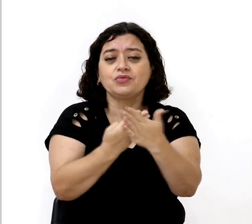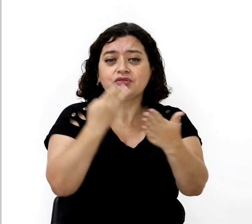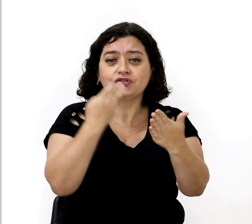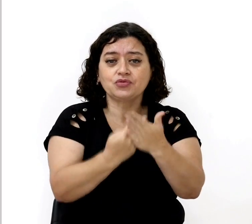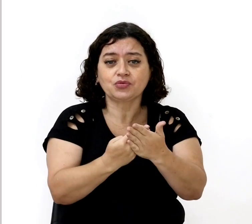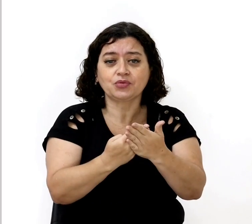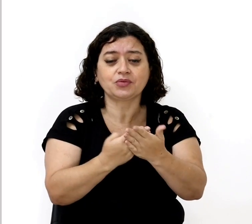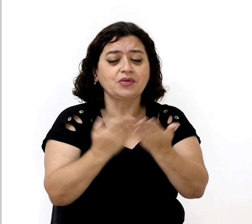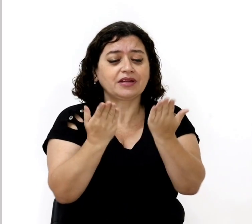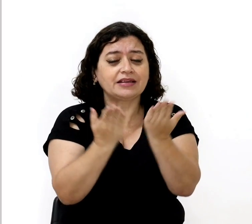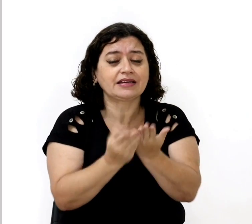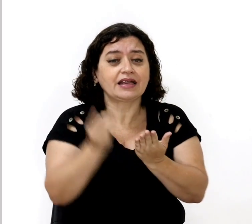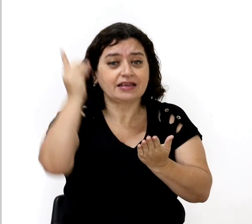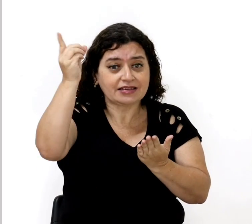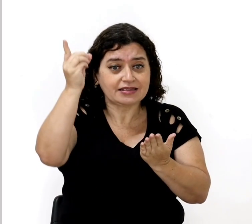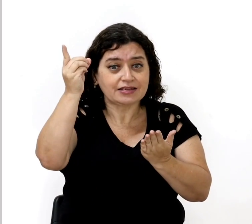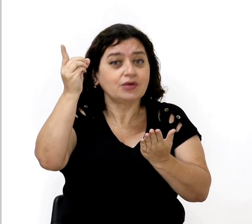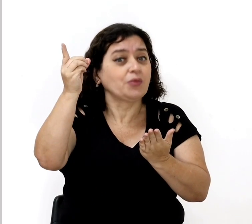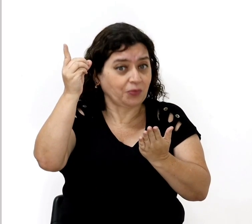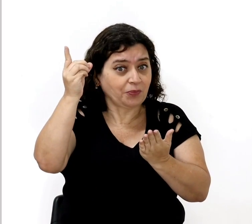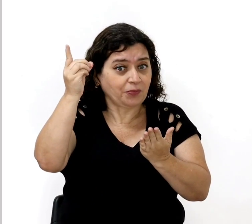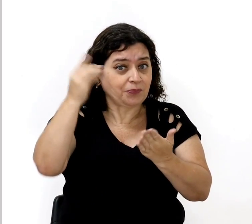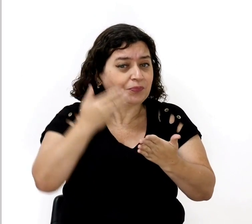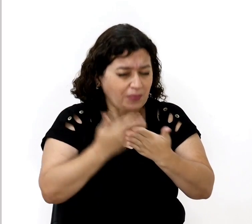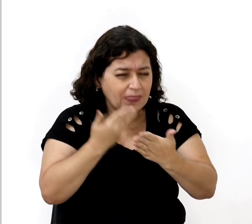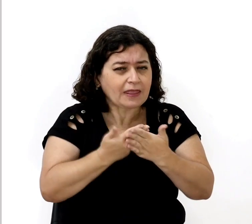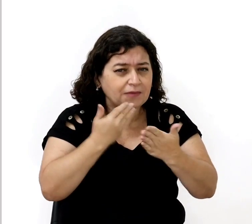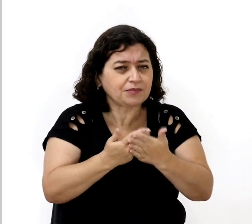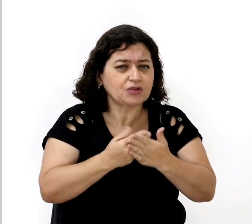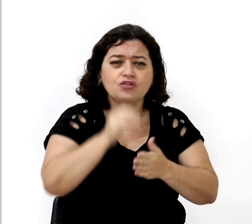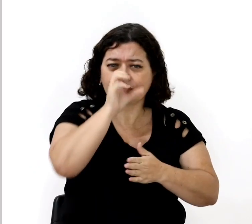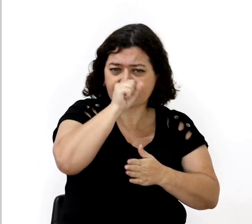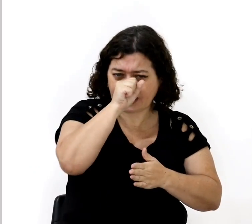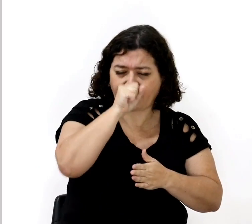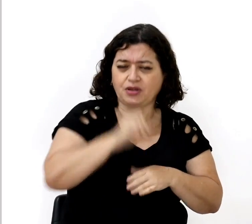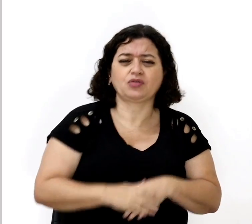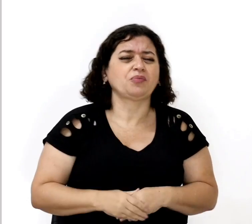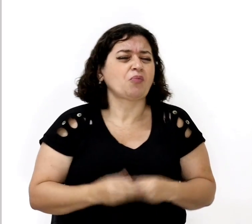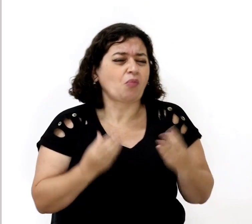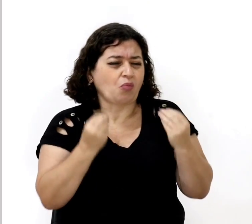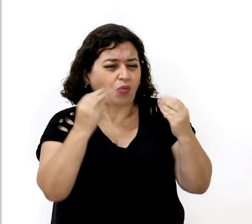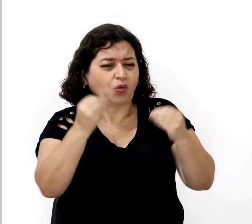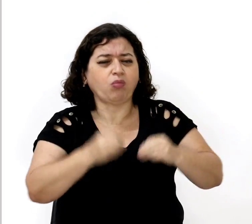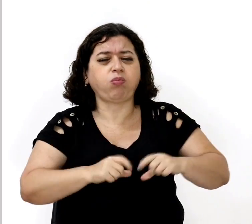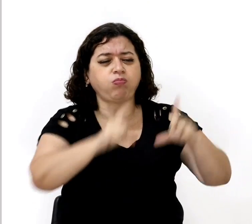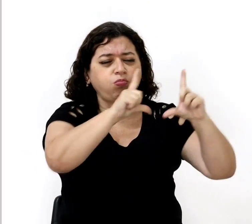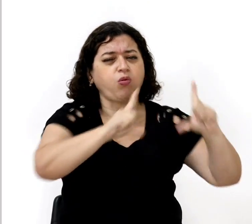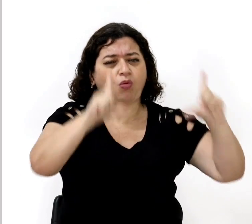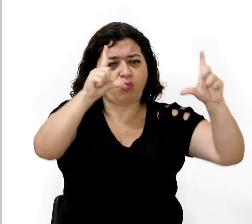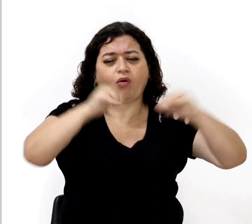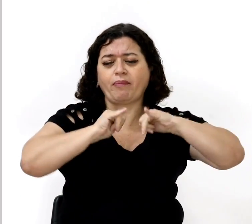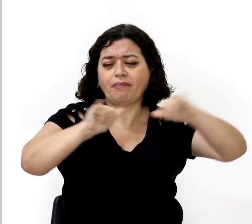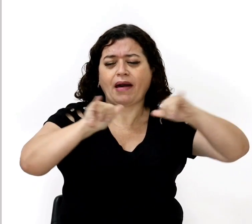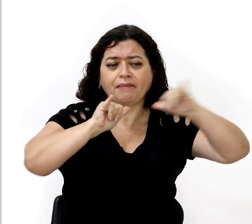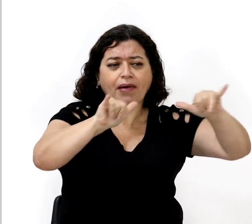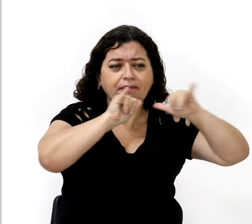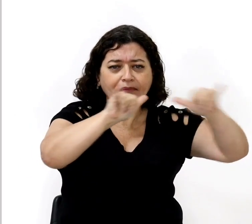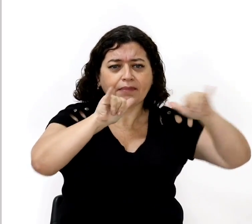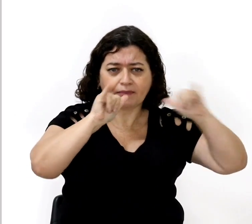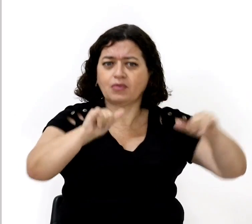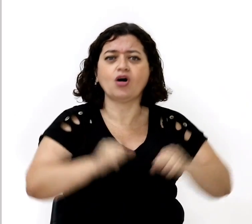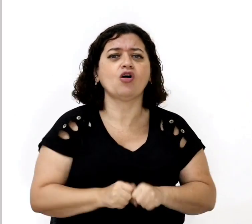também no estudo da sua lição bíblica aos sábados. Então, são vários materiais, além dos cartazes